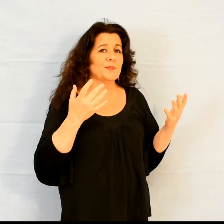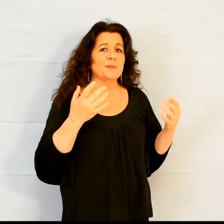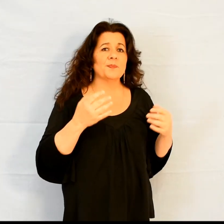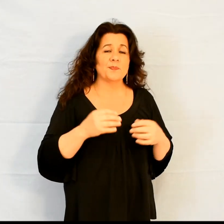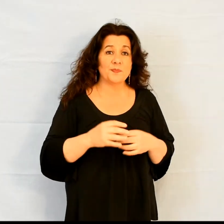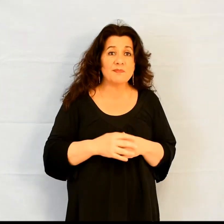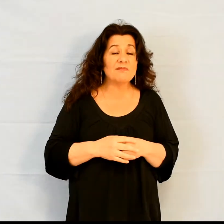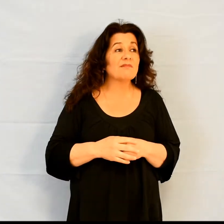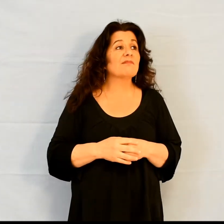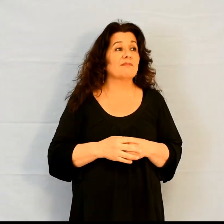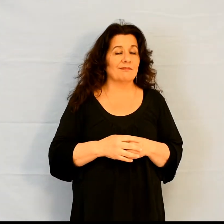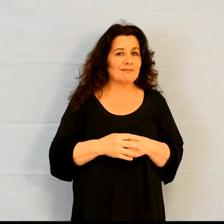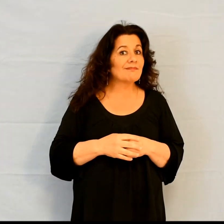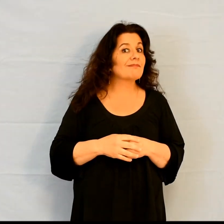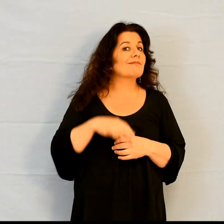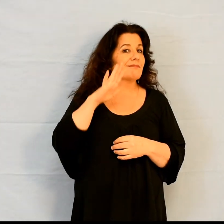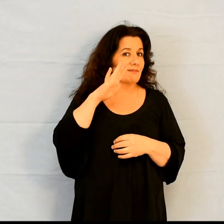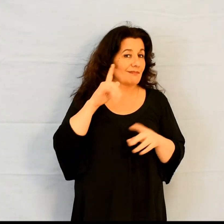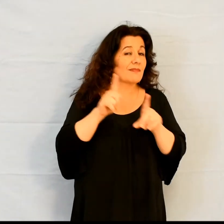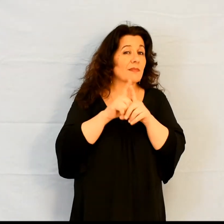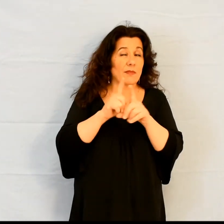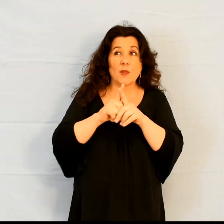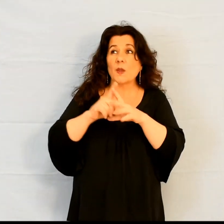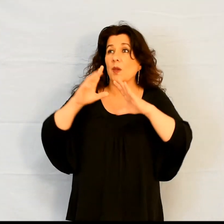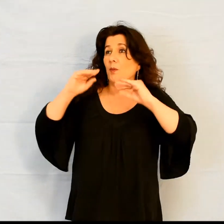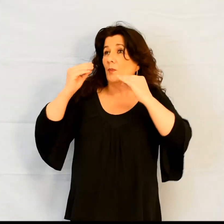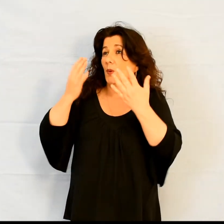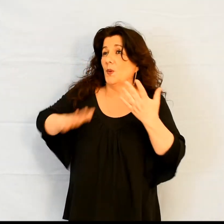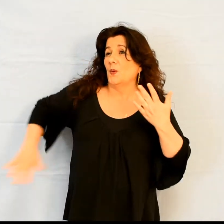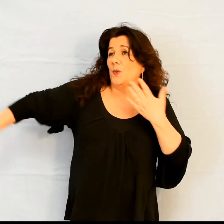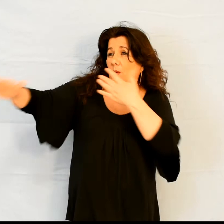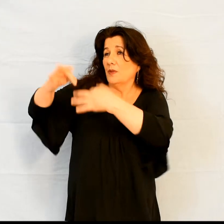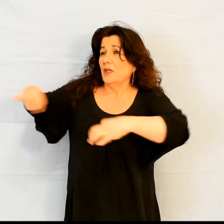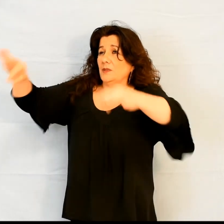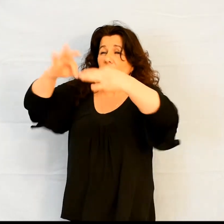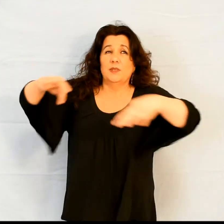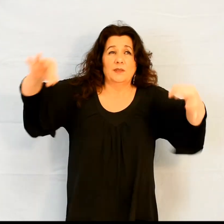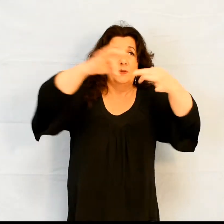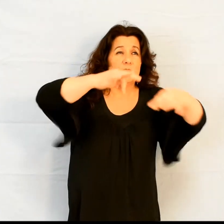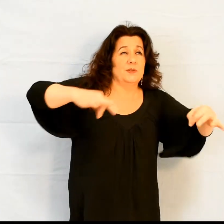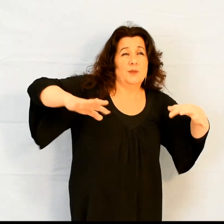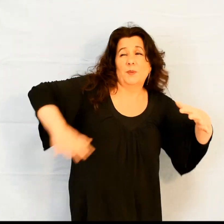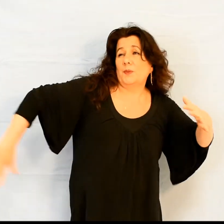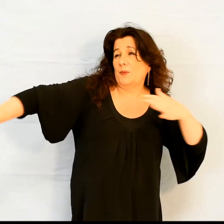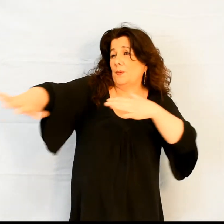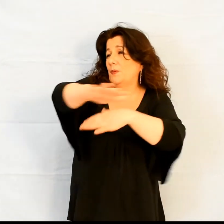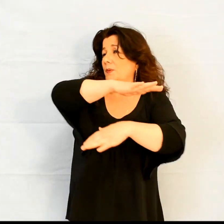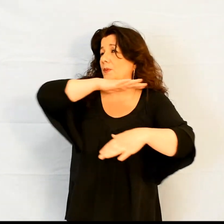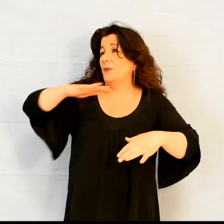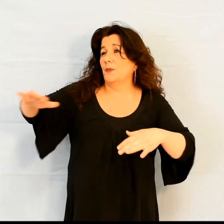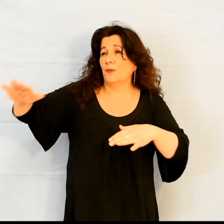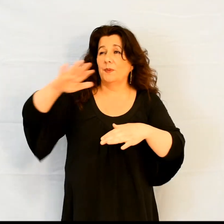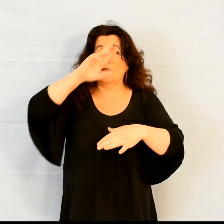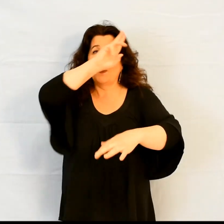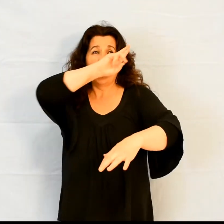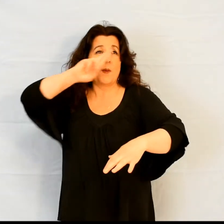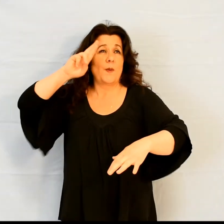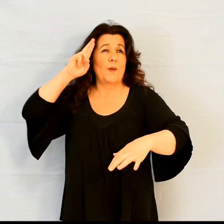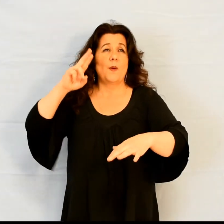Il étonnera de même une multitude de nations. Devant lui, les rois resteront bouche bée,